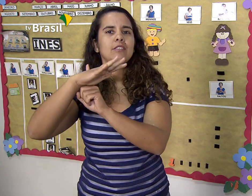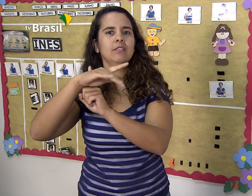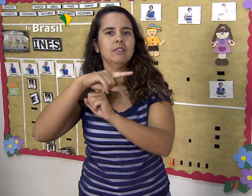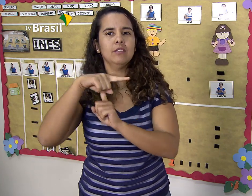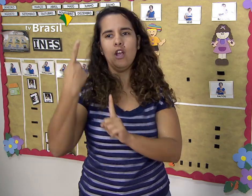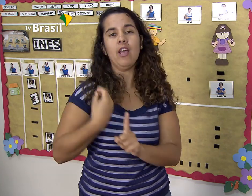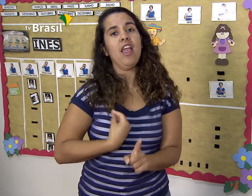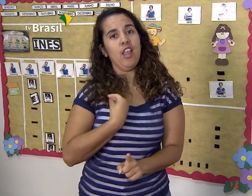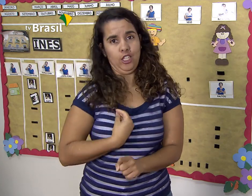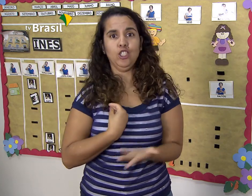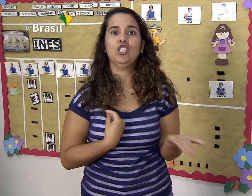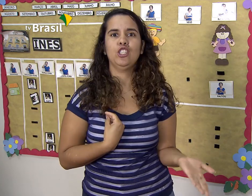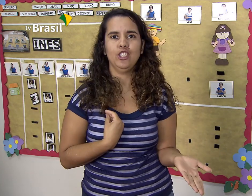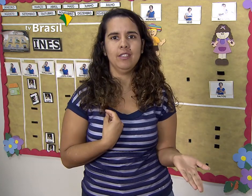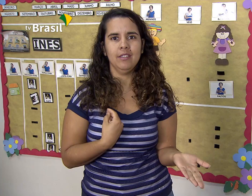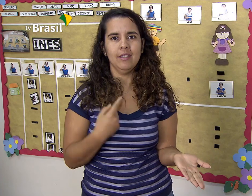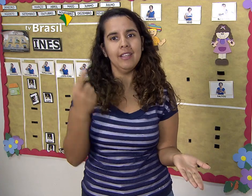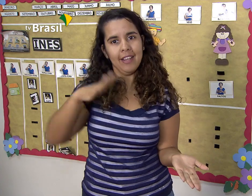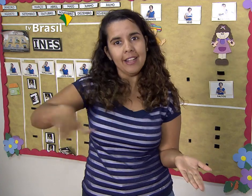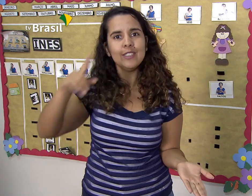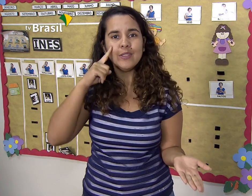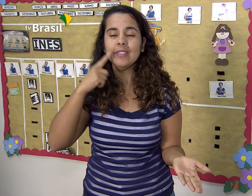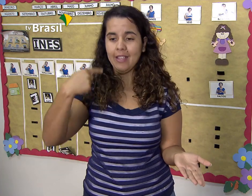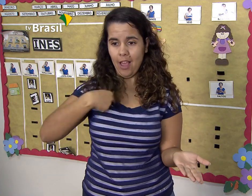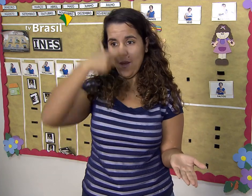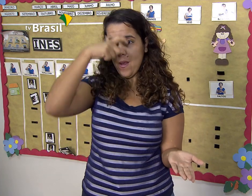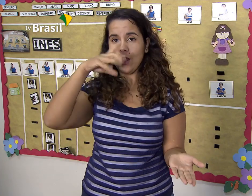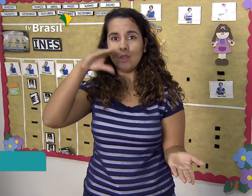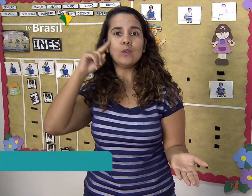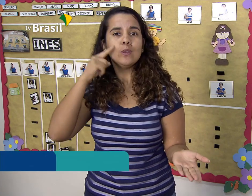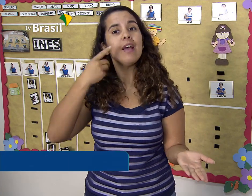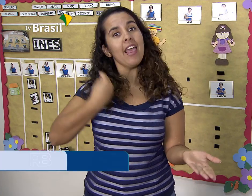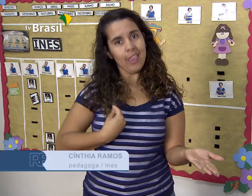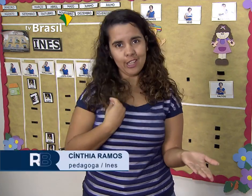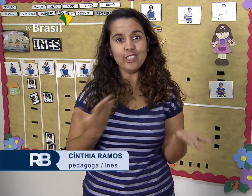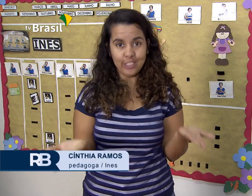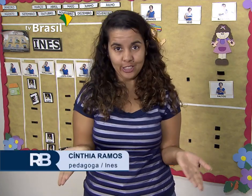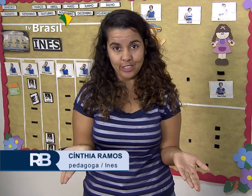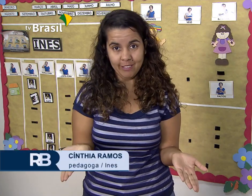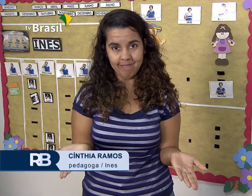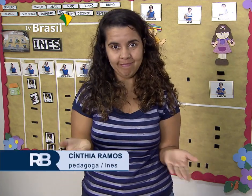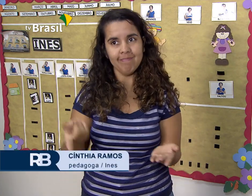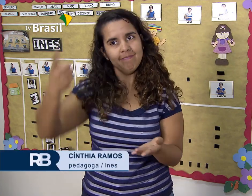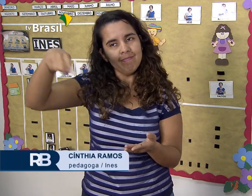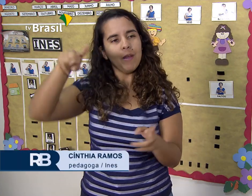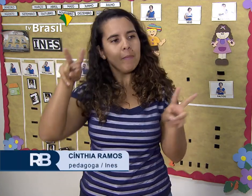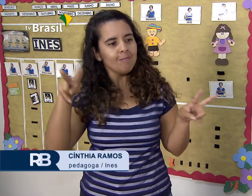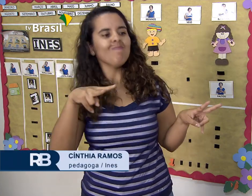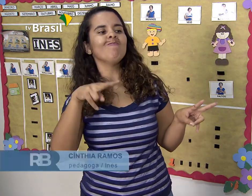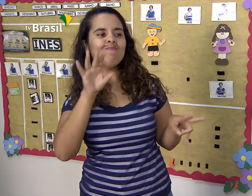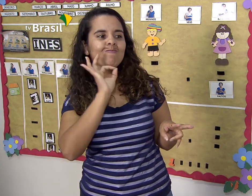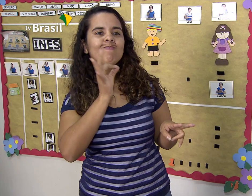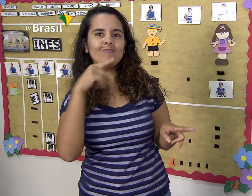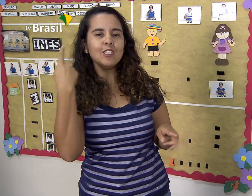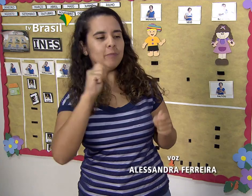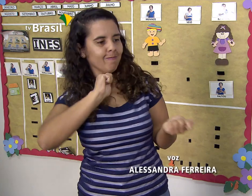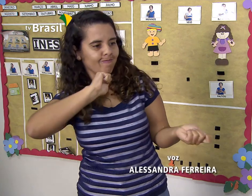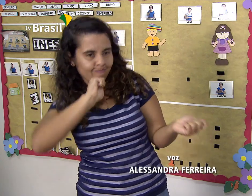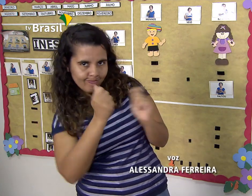aprender Libras e viver dentro dessa sociedade. E participar dentro dessa sociedade, essas crianças precisam entender Libras melhor e aprender